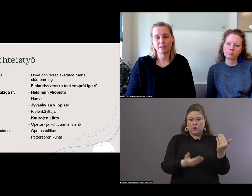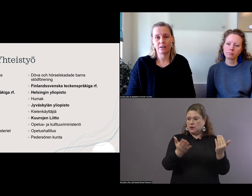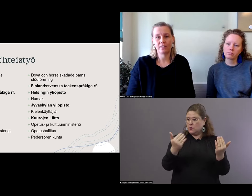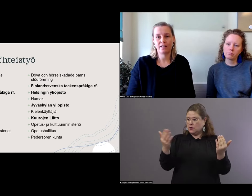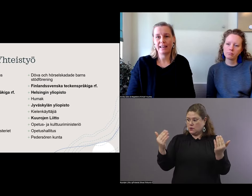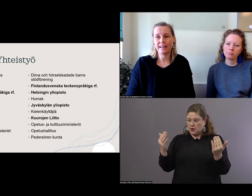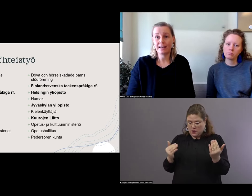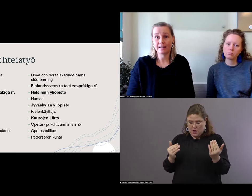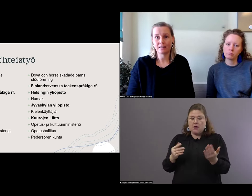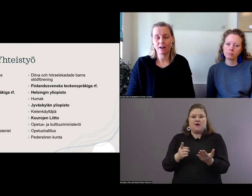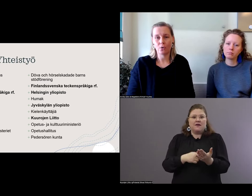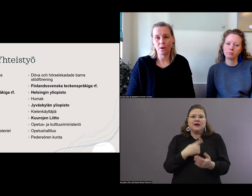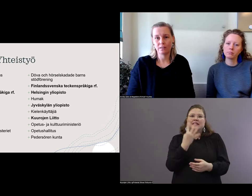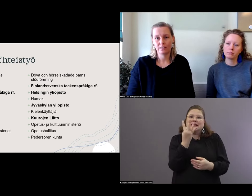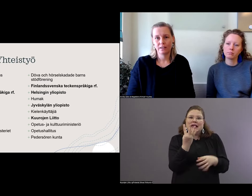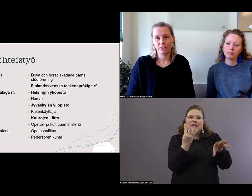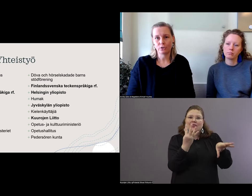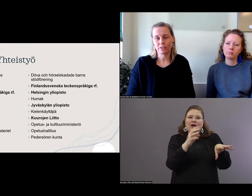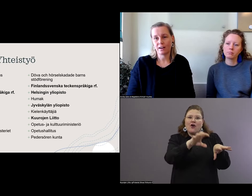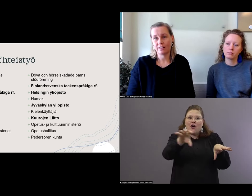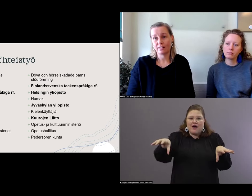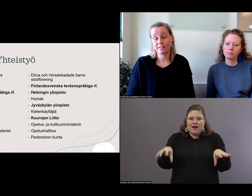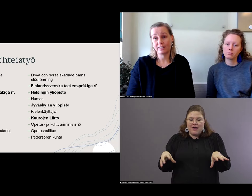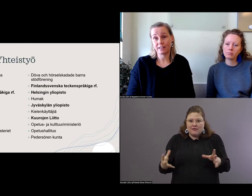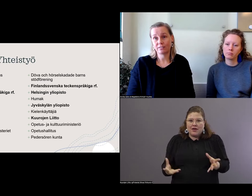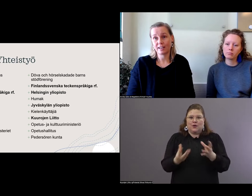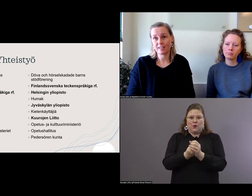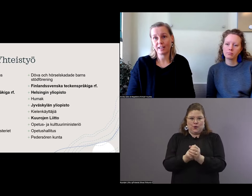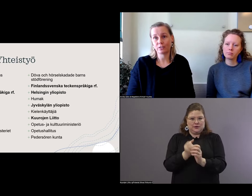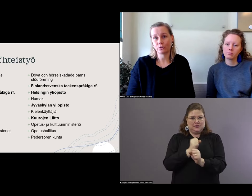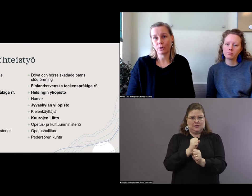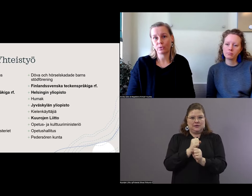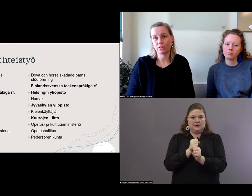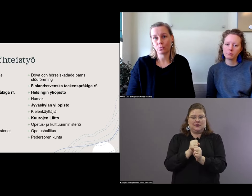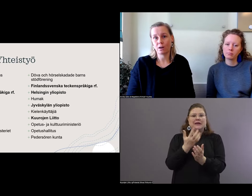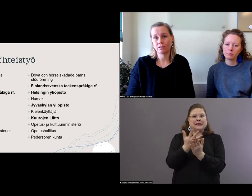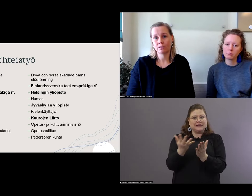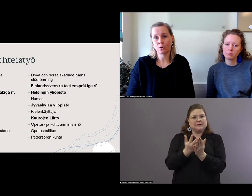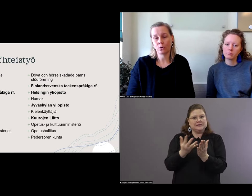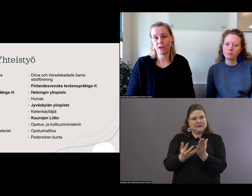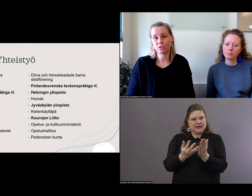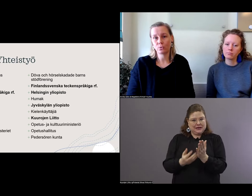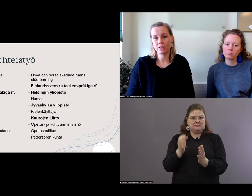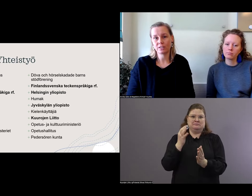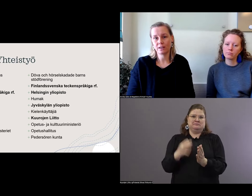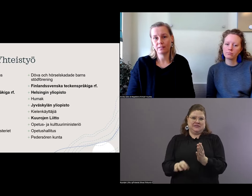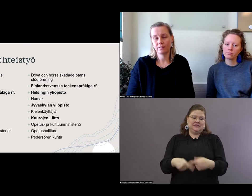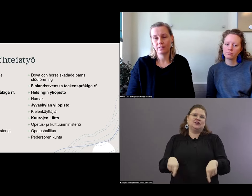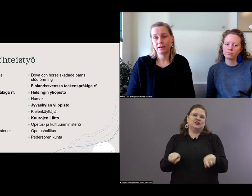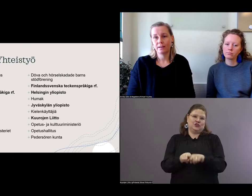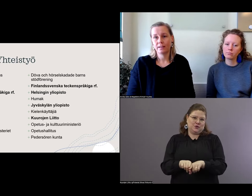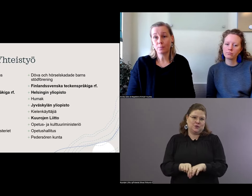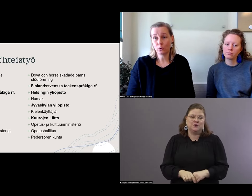näette, tässä tarvitaan 4 eri tahoa, jotta saadaan sitä tekstiä toteutettua